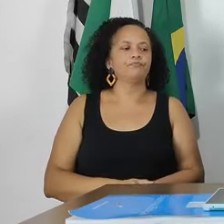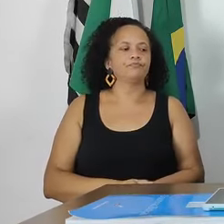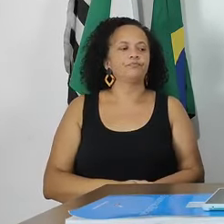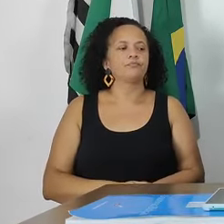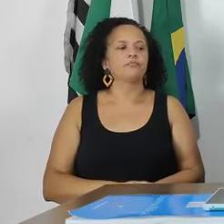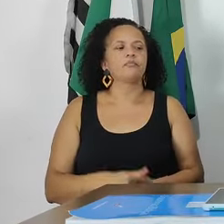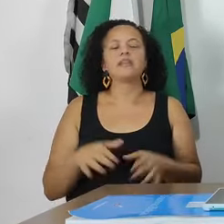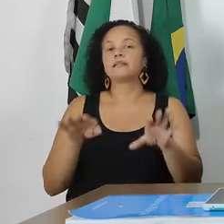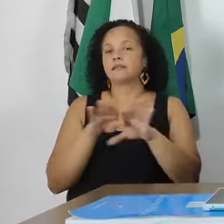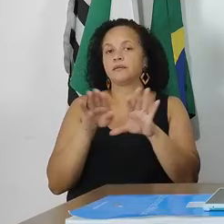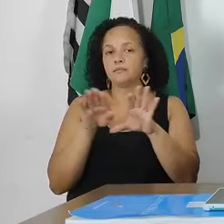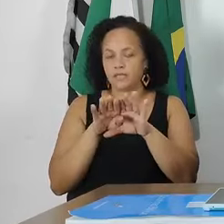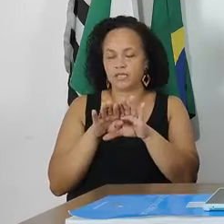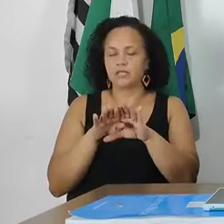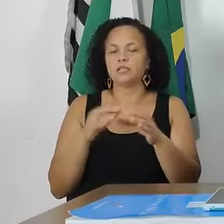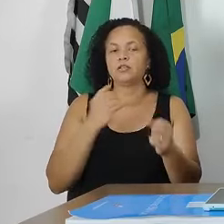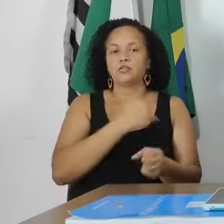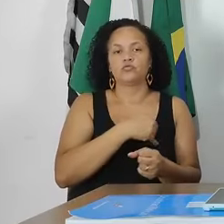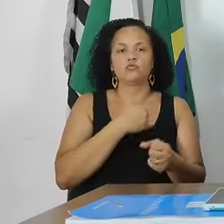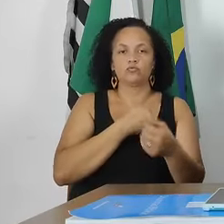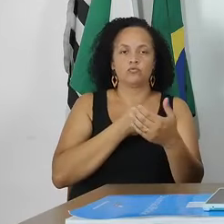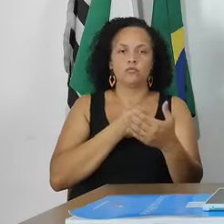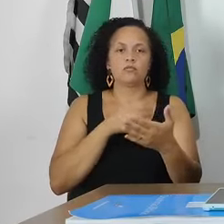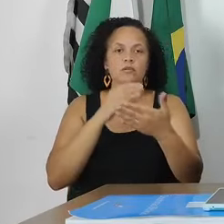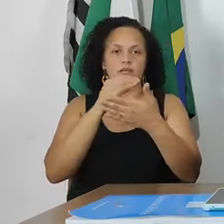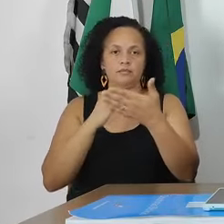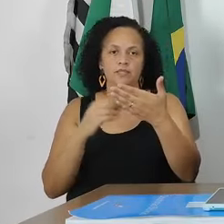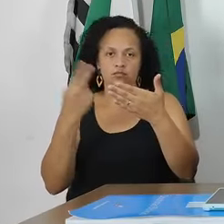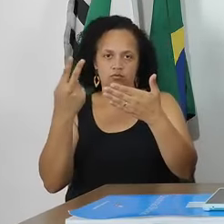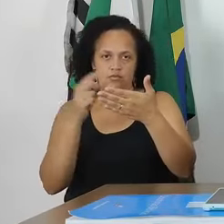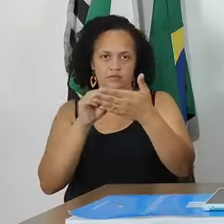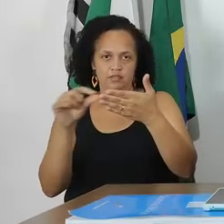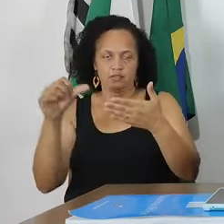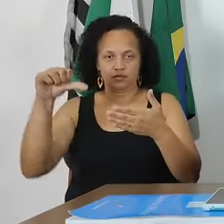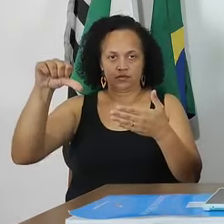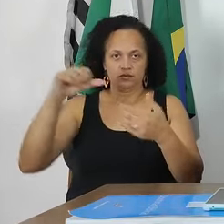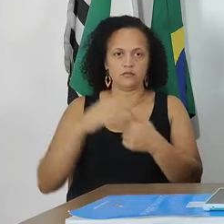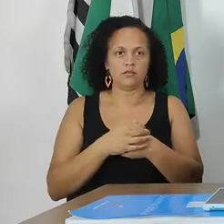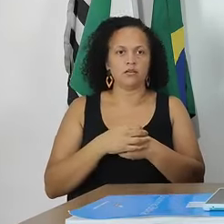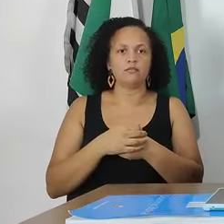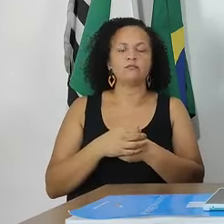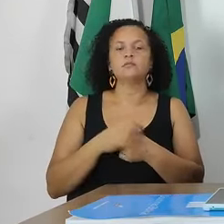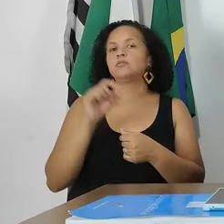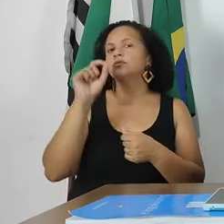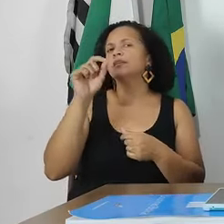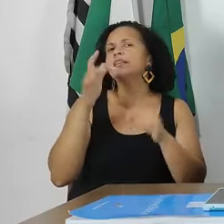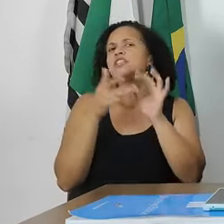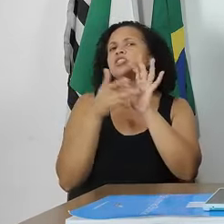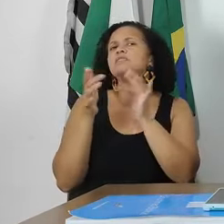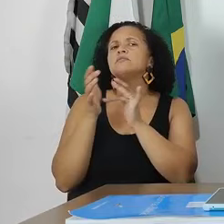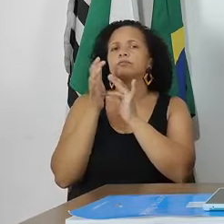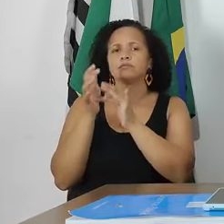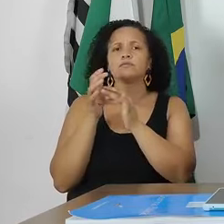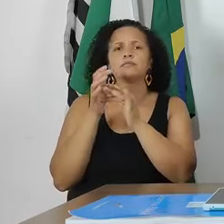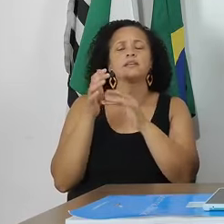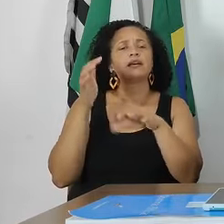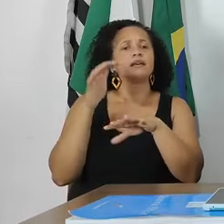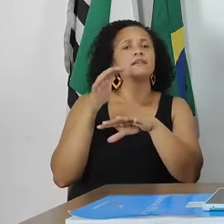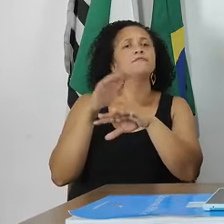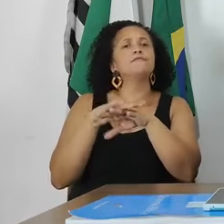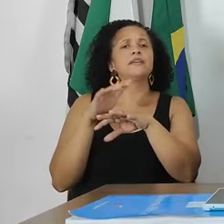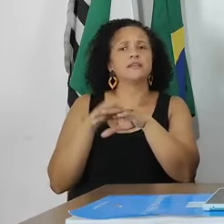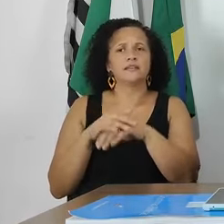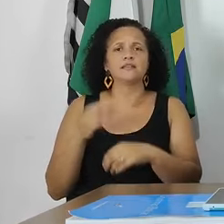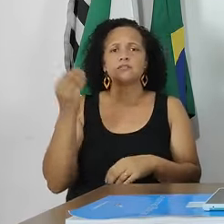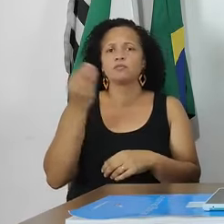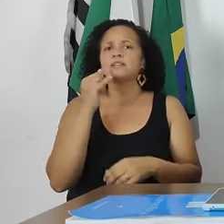João 2,9? O casamento, ele transformou, né, a água em vinho. Então, muitas vezes, a